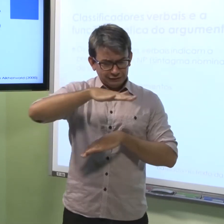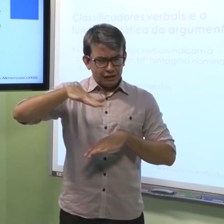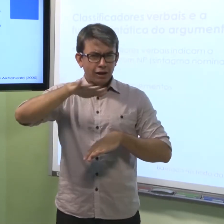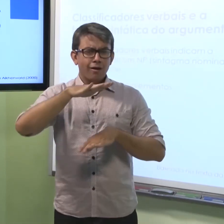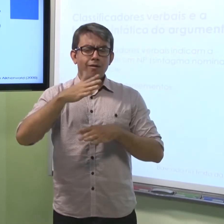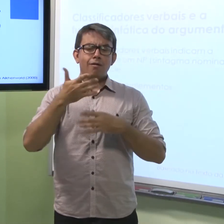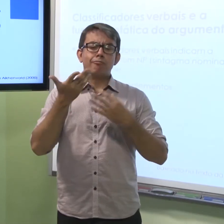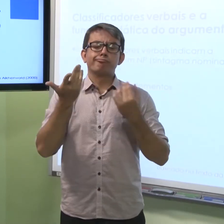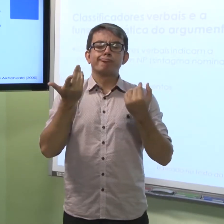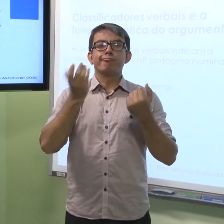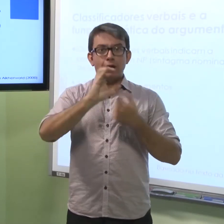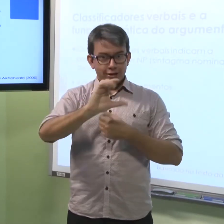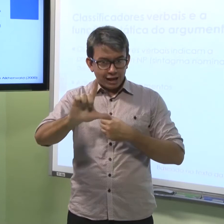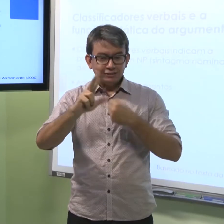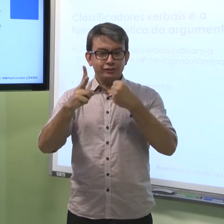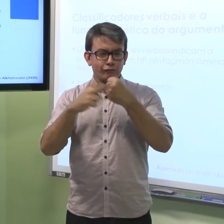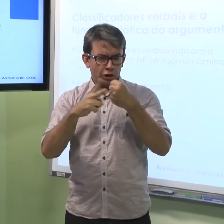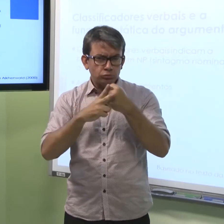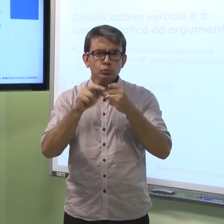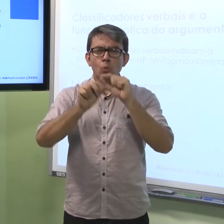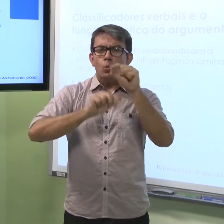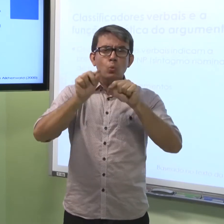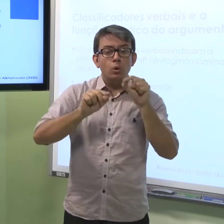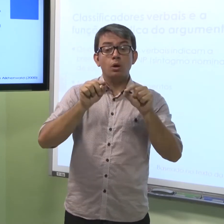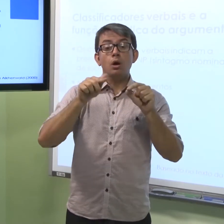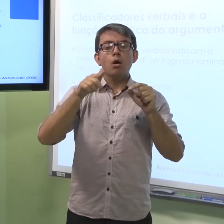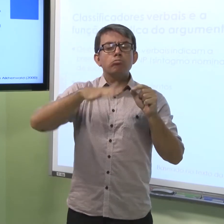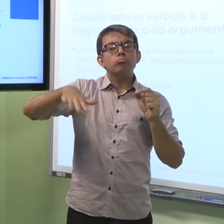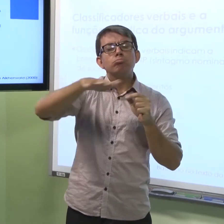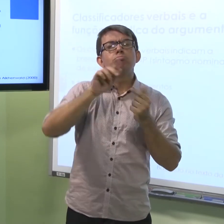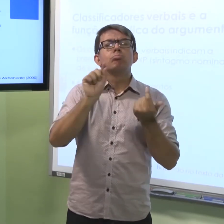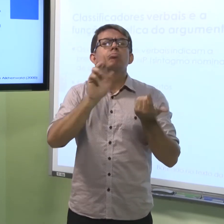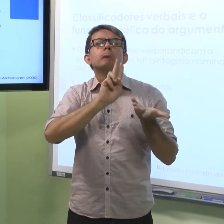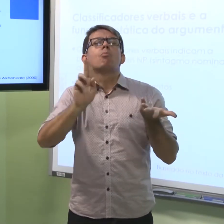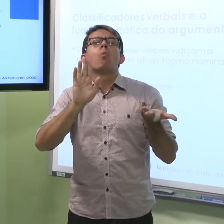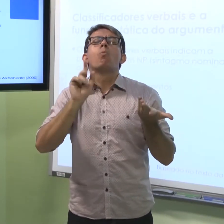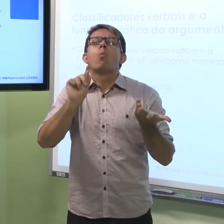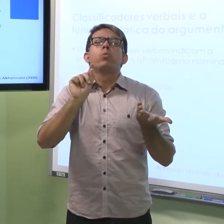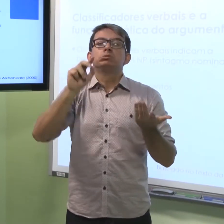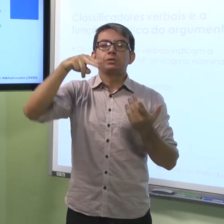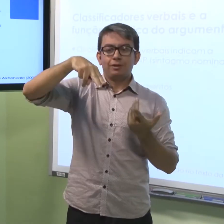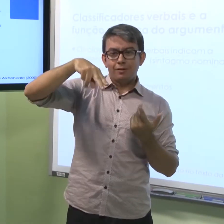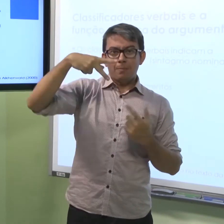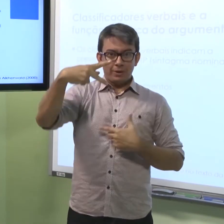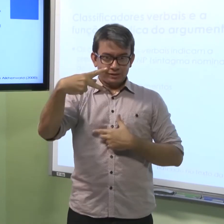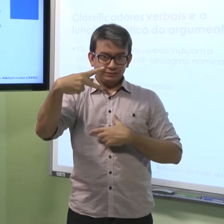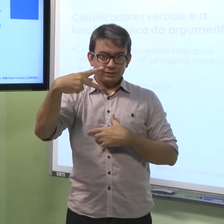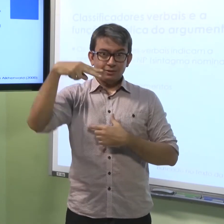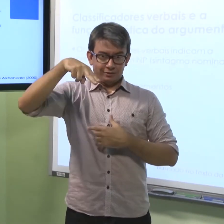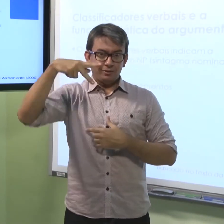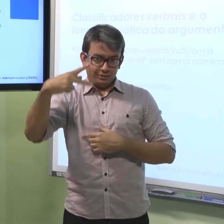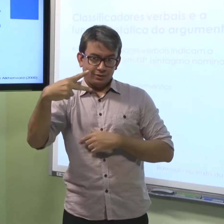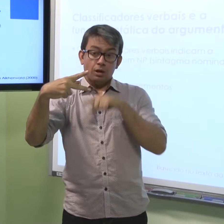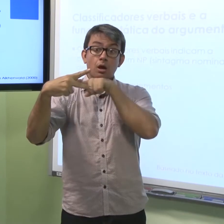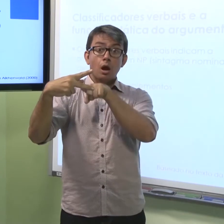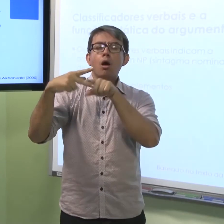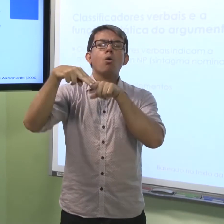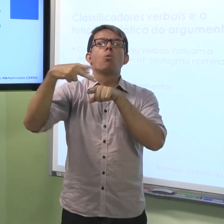Os classificadores verbais, eles têm o NP. O que é o NP?